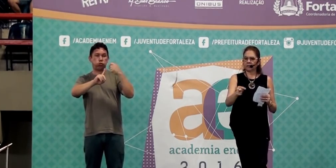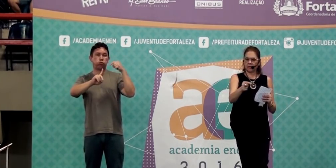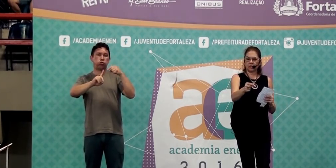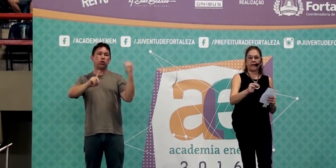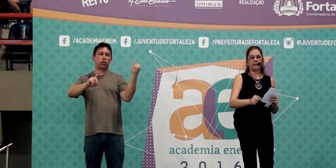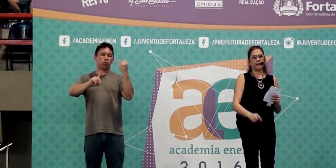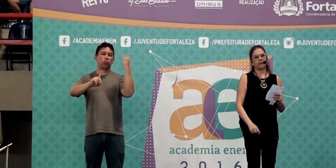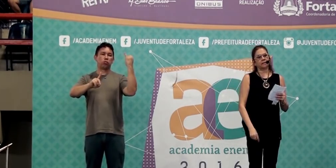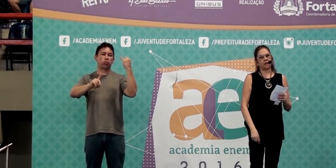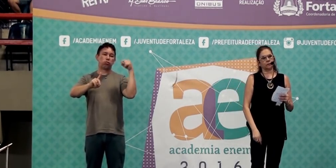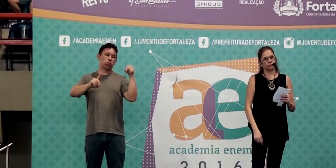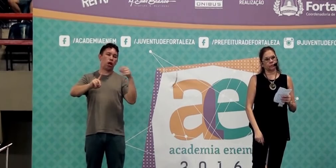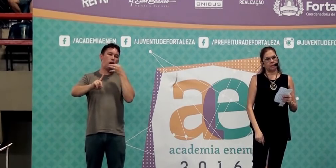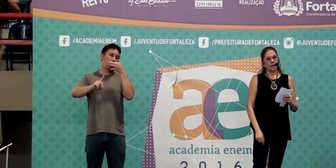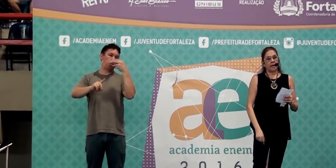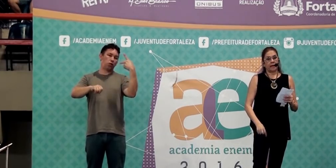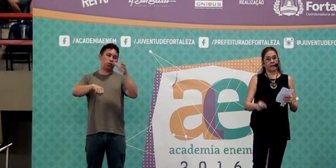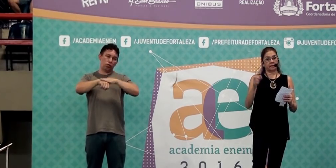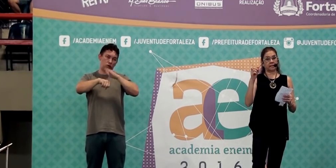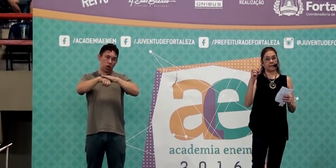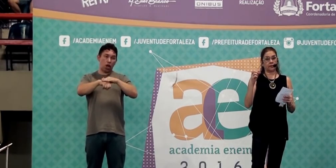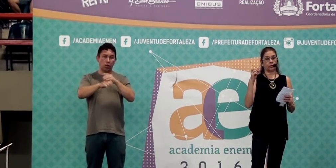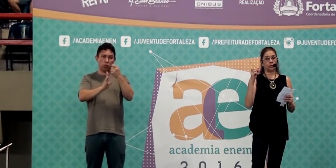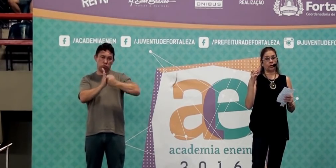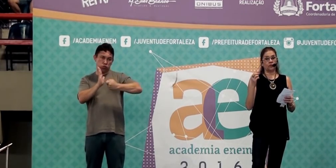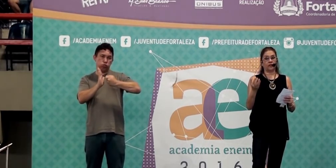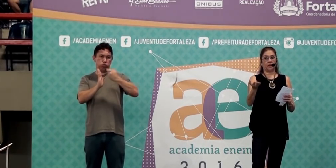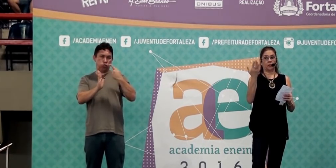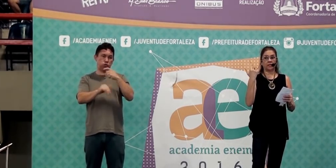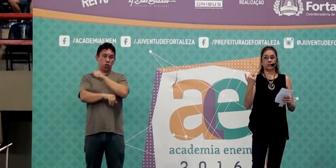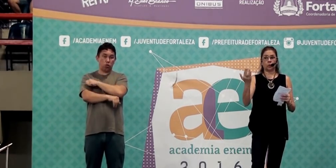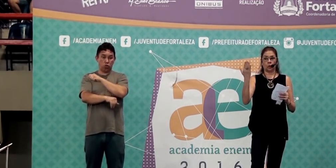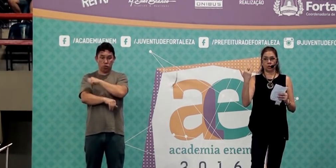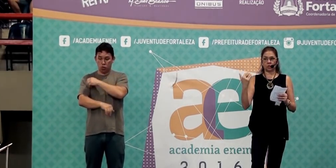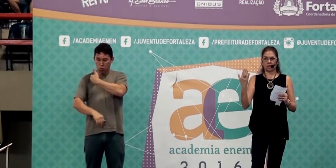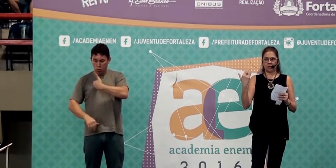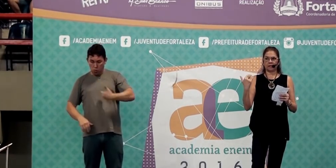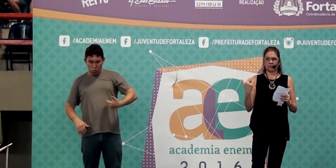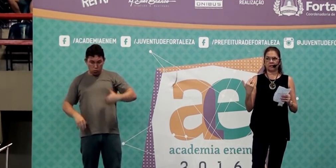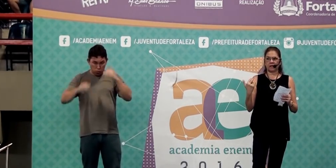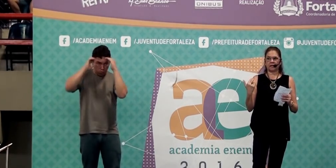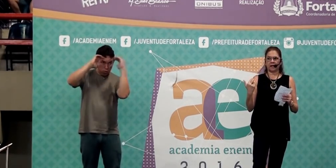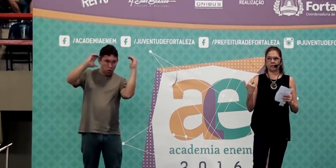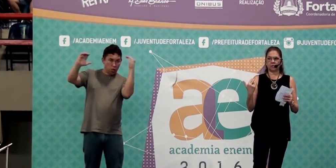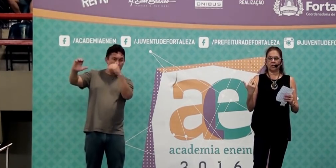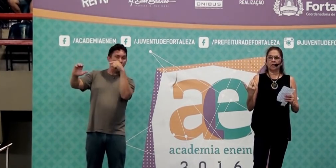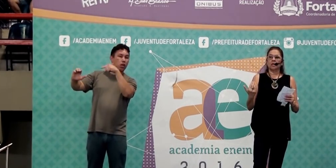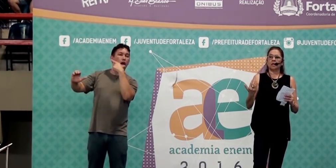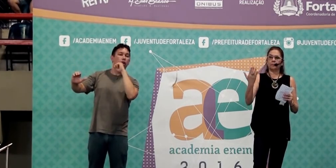é importante, é a ideia desse aluno. É necessário que o governo escute a